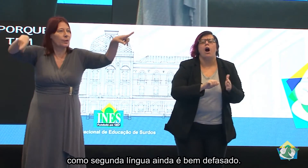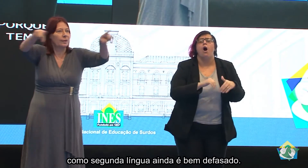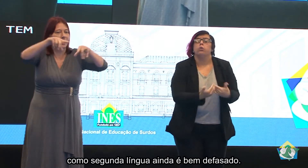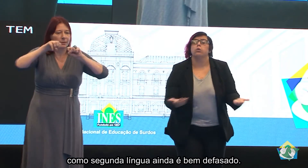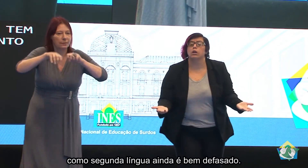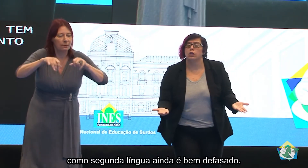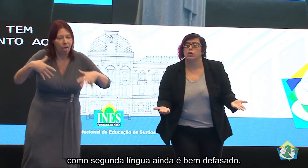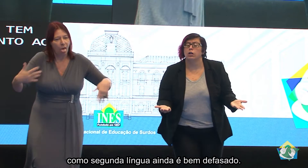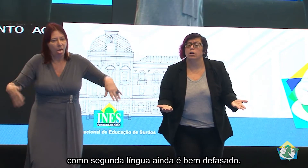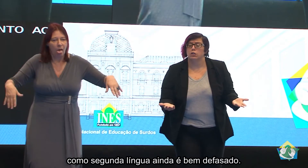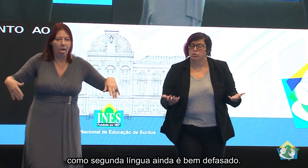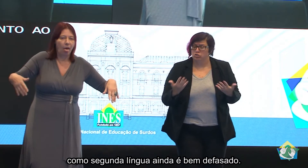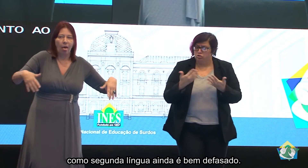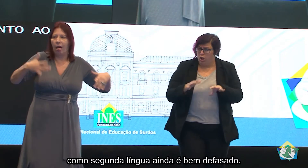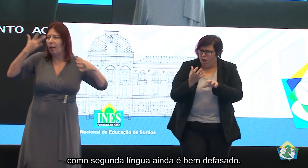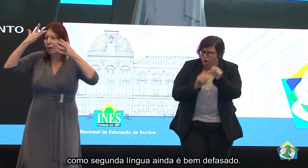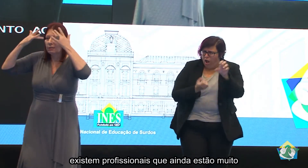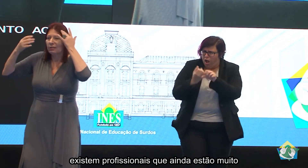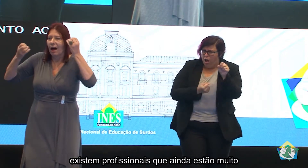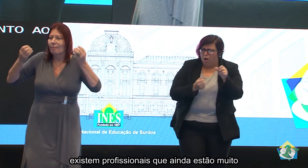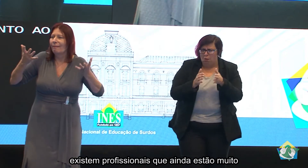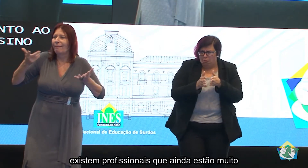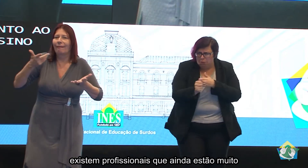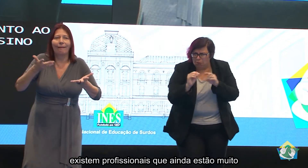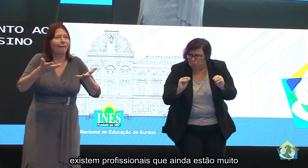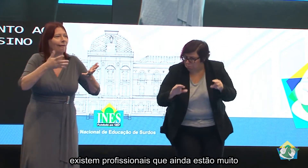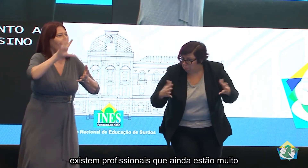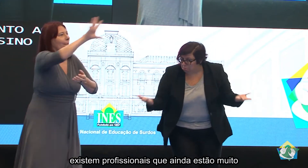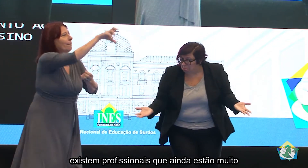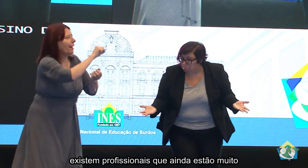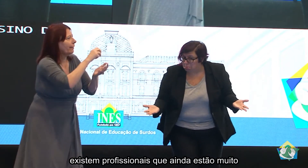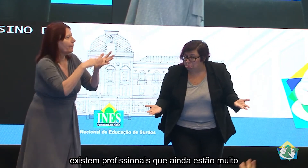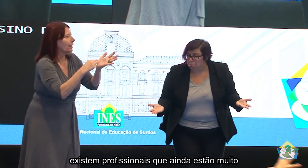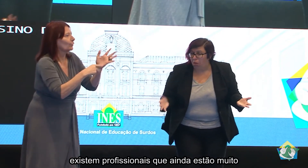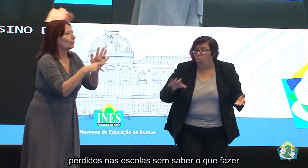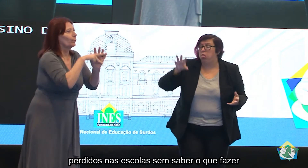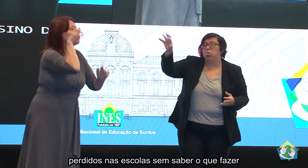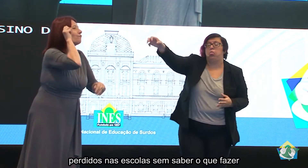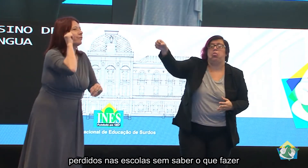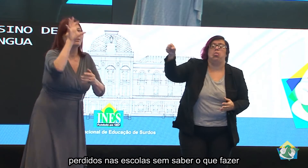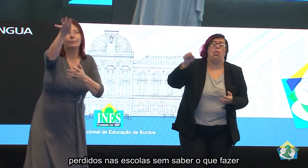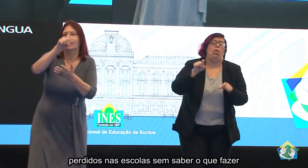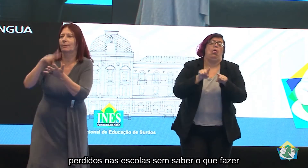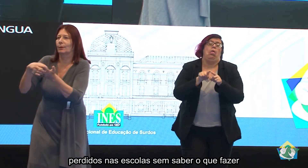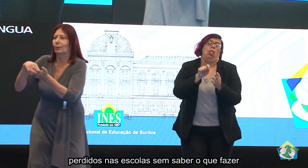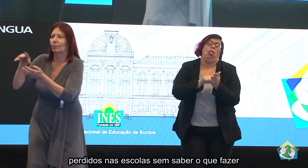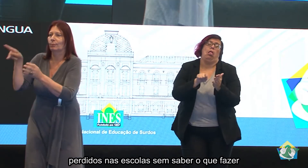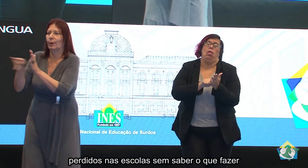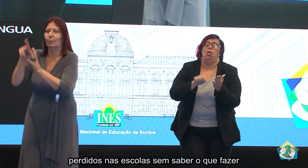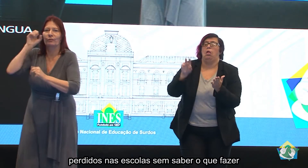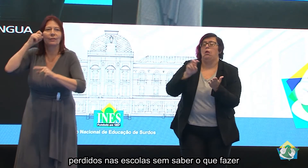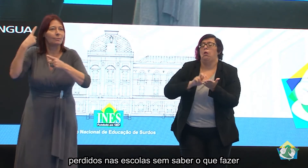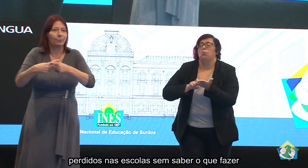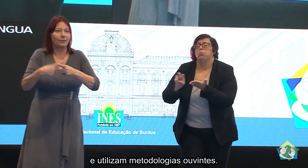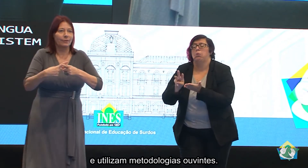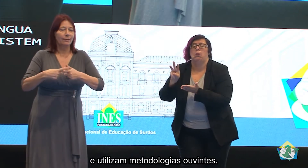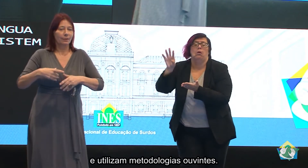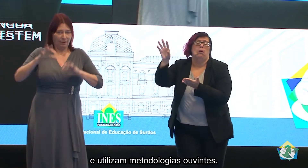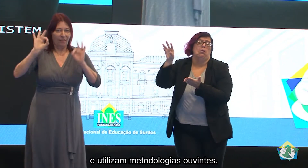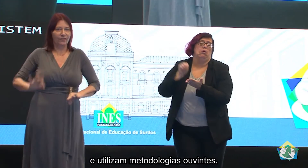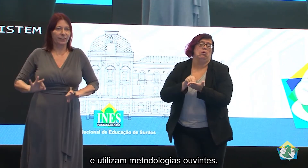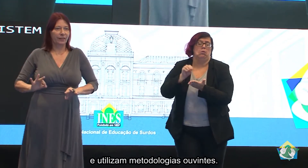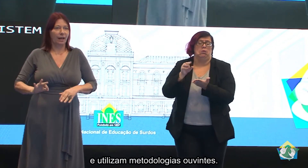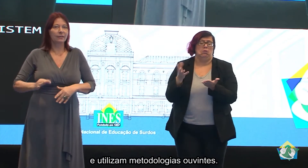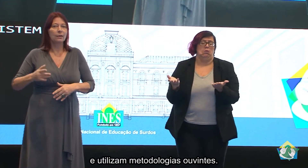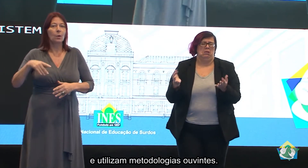como segunda língua ainda é bem defasado. Existem profissionais que ainda estão muito perdidos na escola sem saber o que fazer e aí